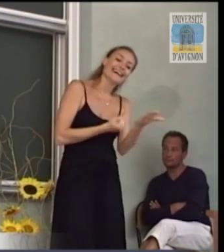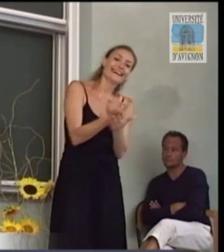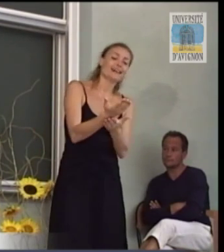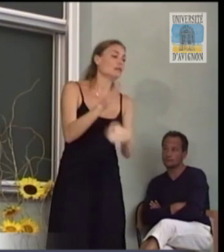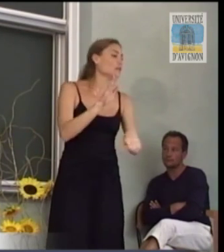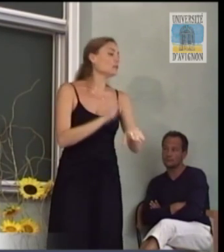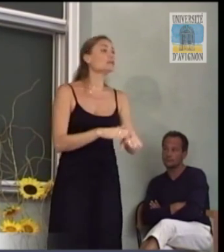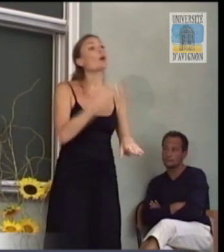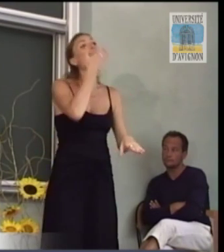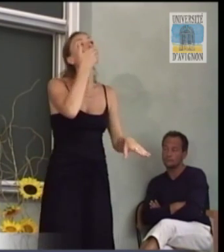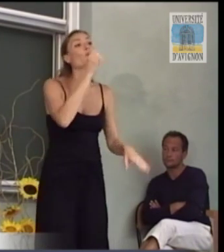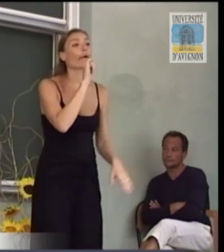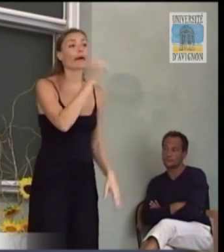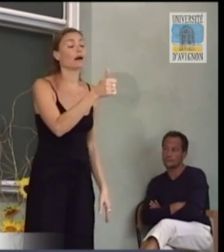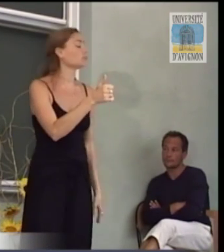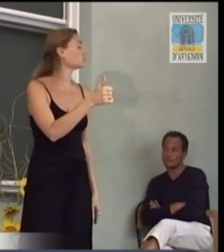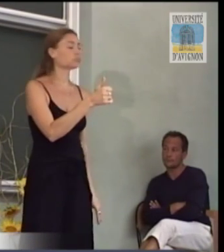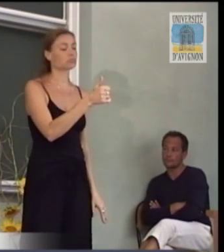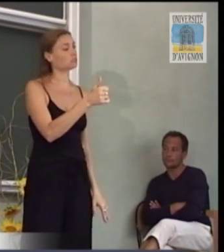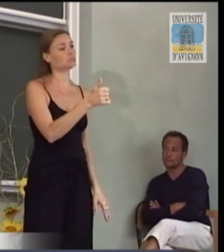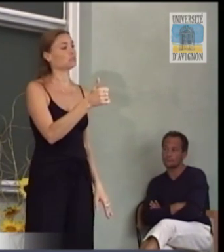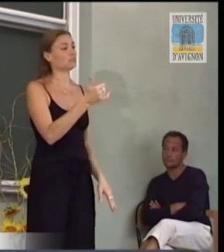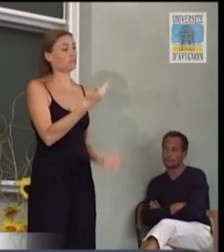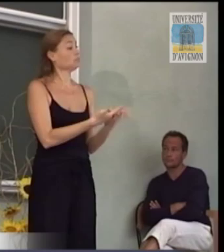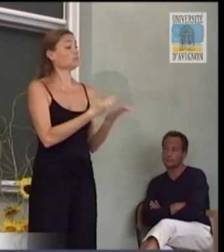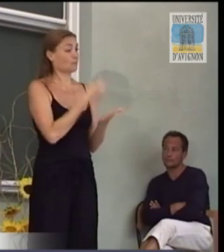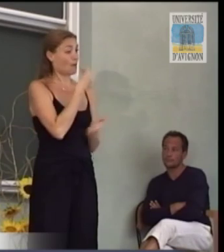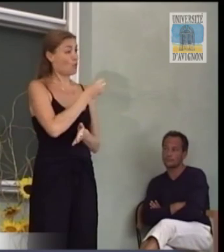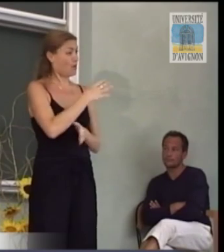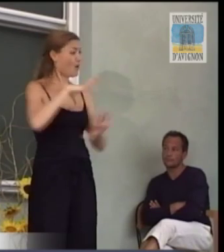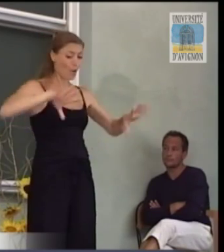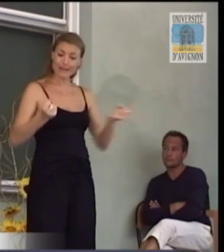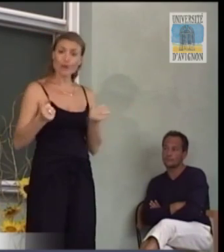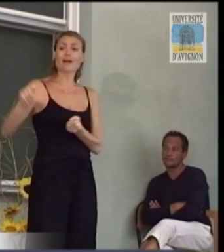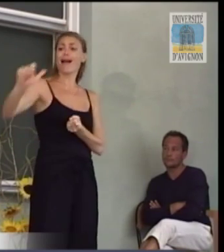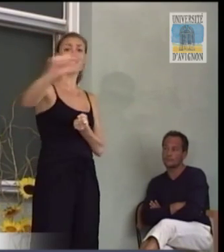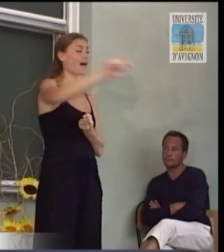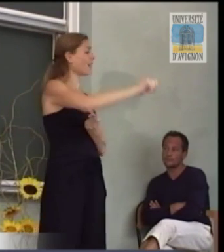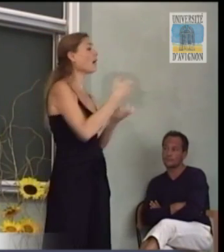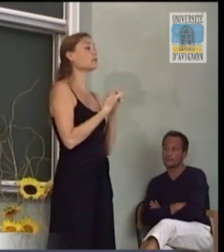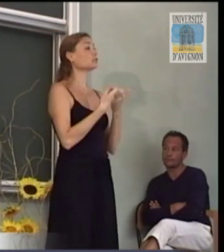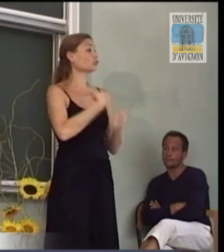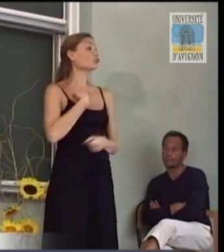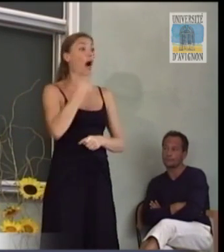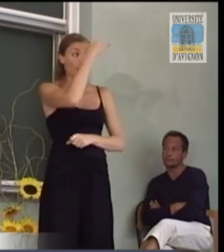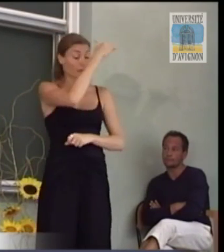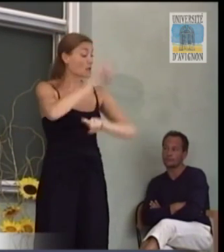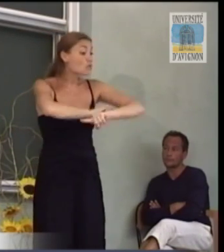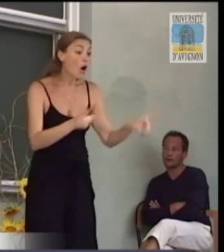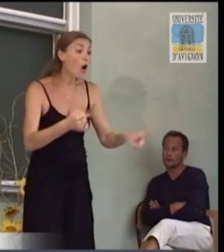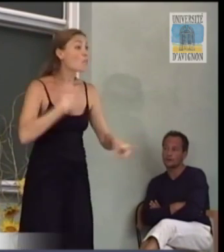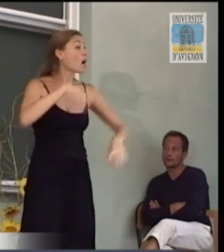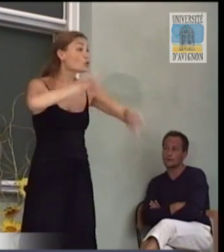situation de handicap. C'est mieux que rien, mais pourquoi ne pas faire appel à des compétences? Moi, je ne suis pas infirmier, je ne fais pas de piqûres. Je m'étonne que